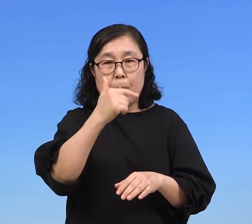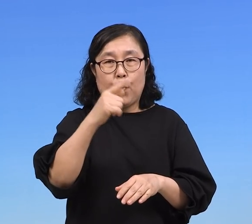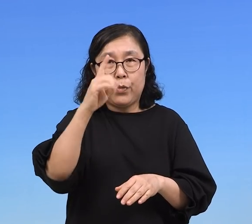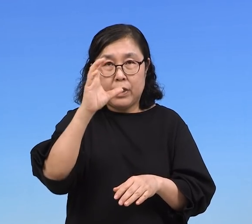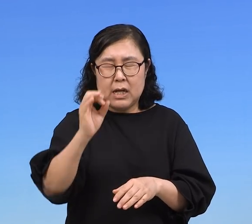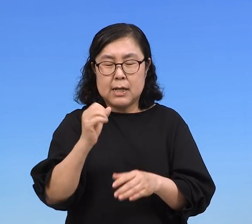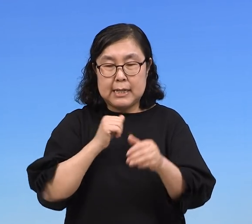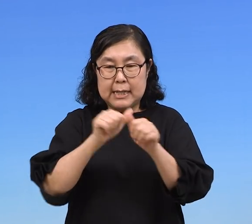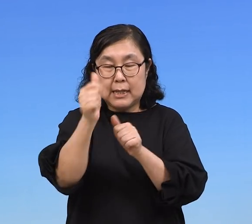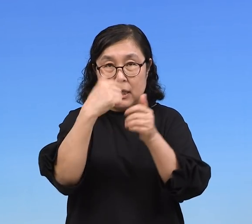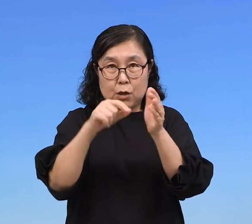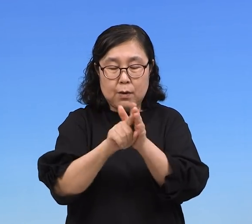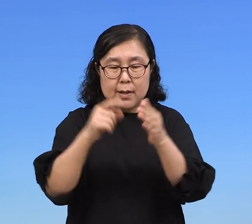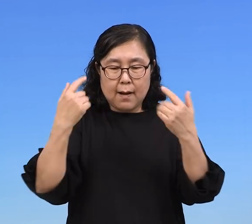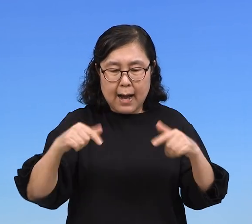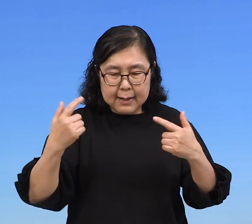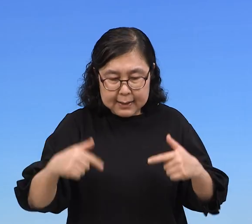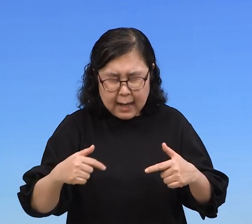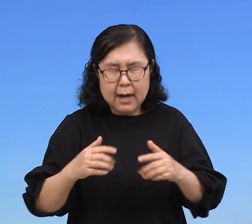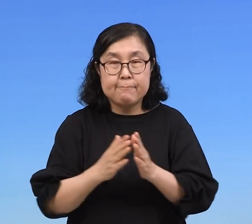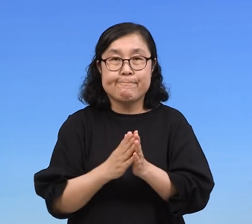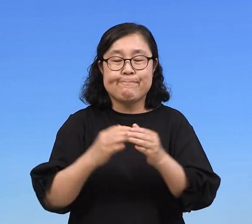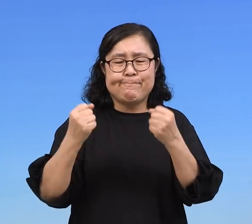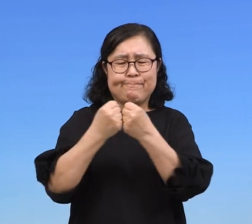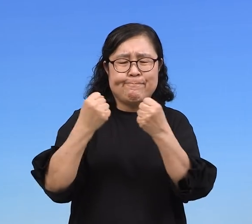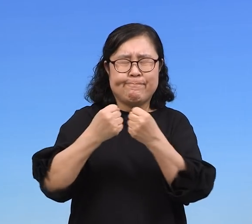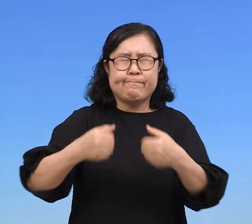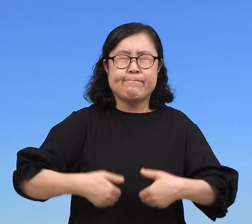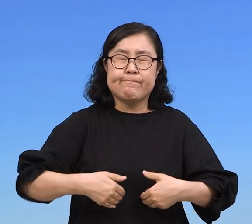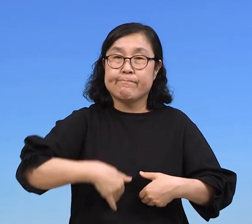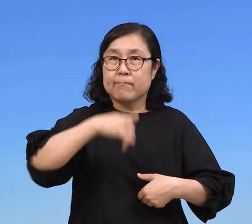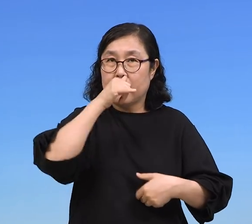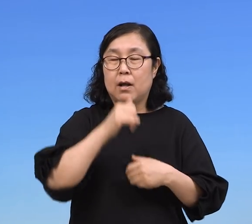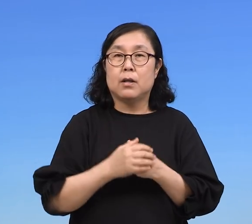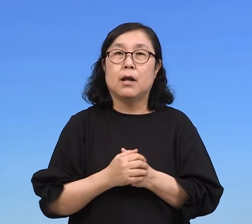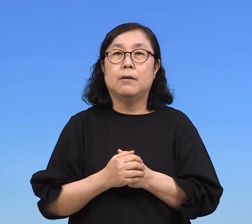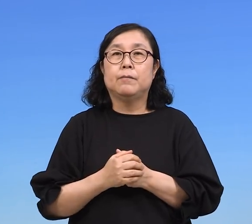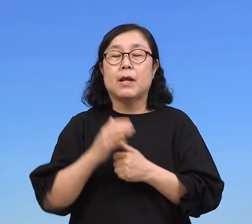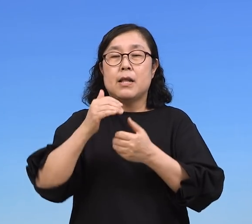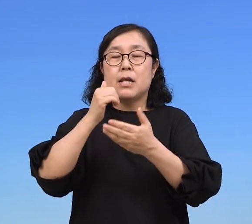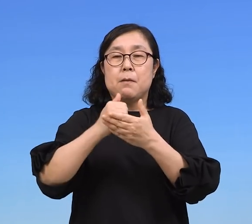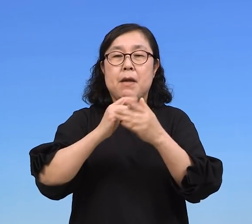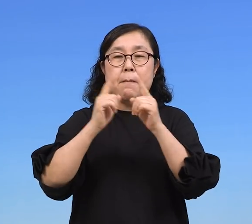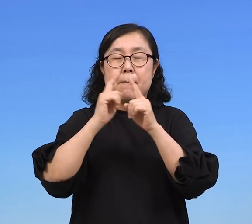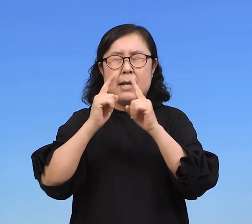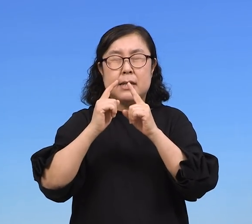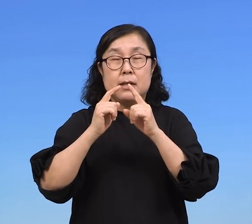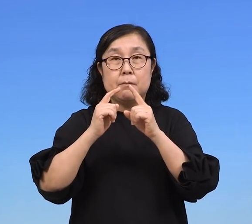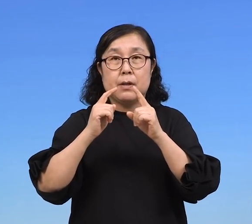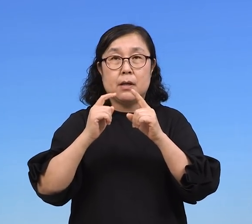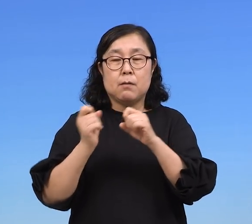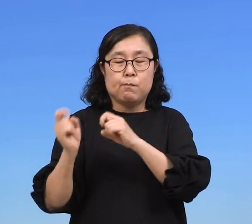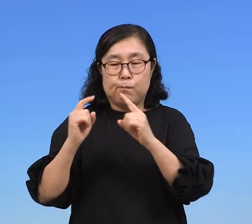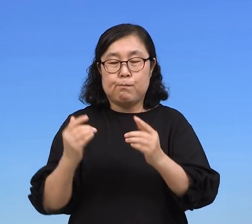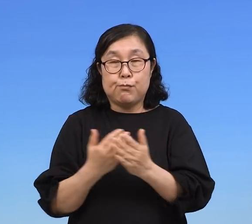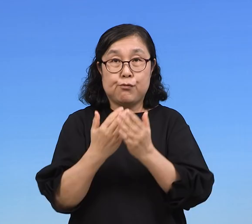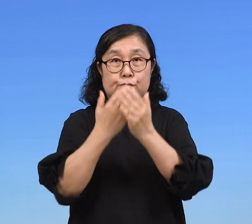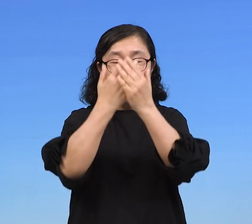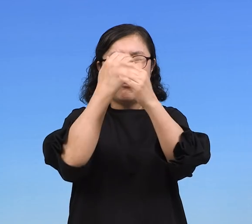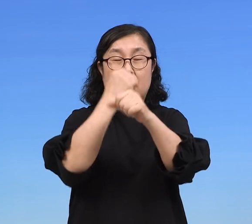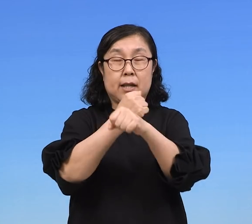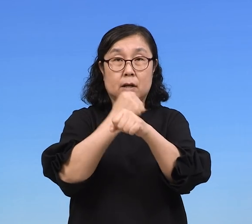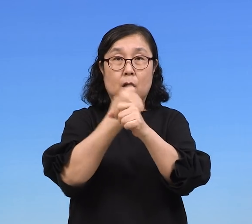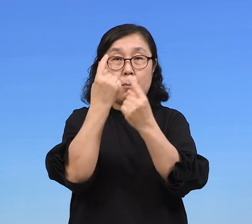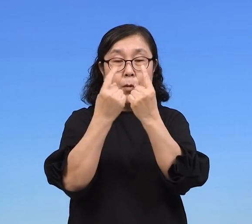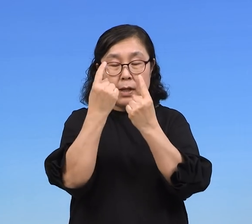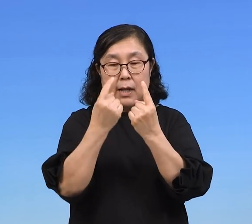내가 이렇게 저질입니다. 내가 하여튼 하나님의 말씀이 흥왕하고 한국교회가 다 같이 부흥하고